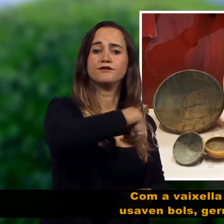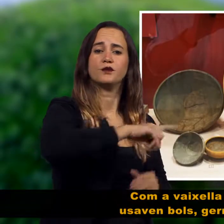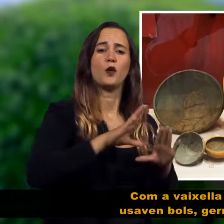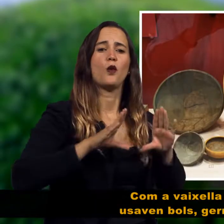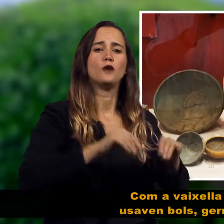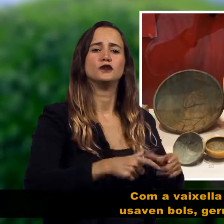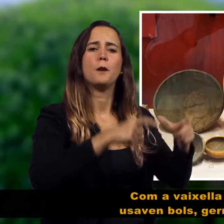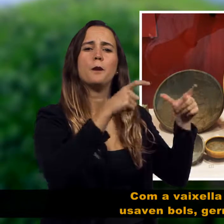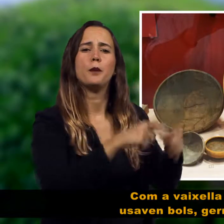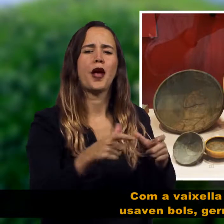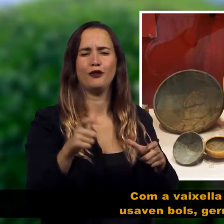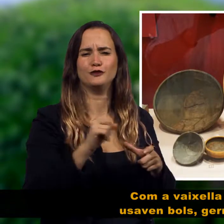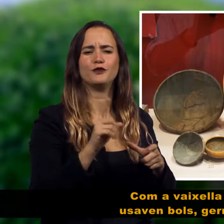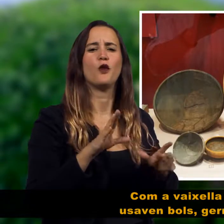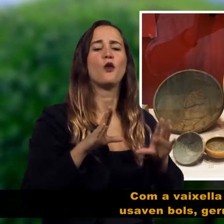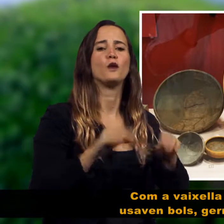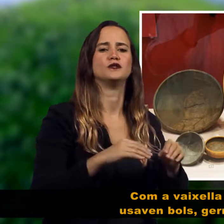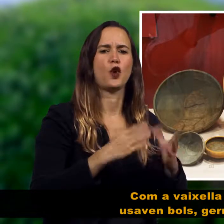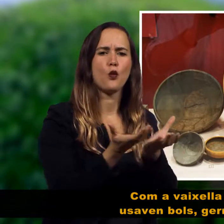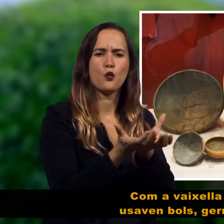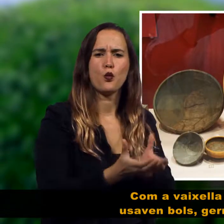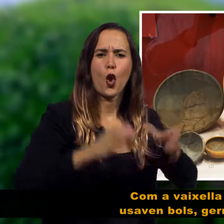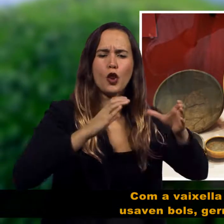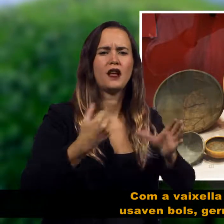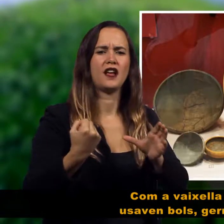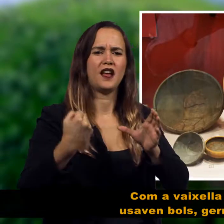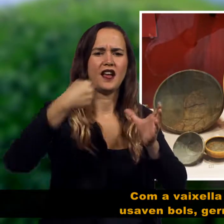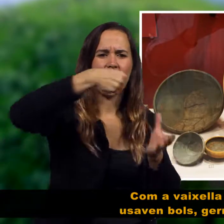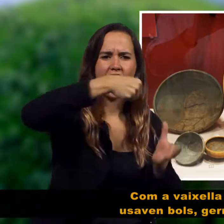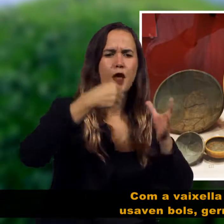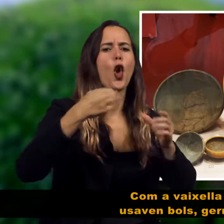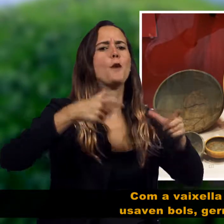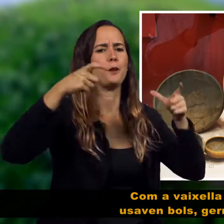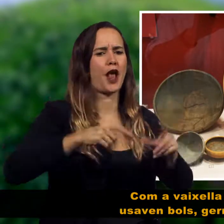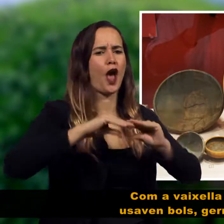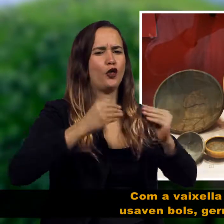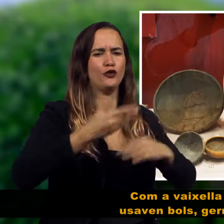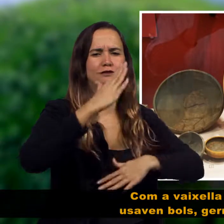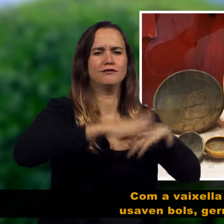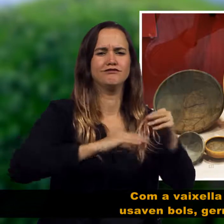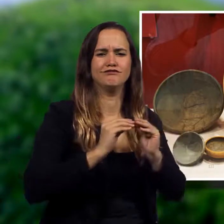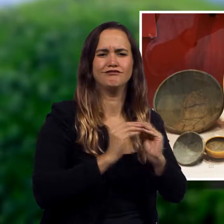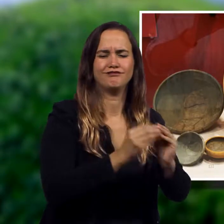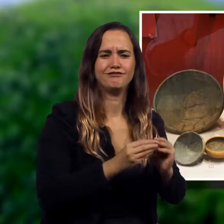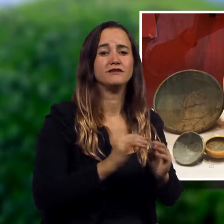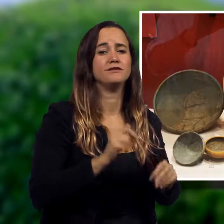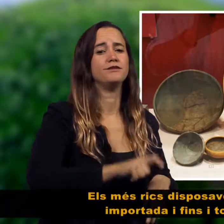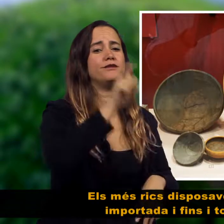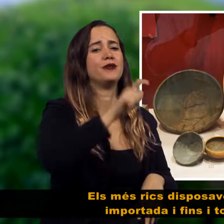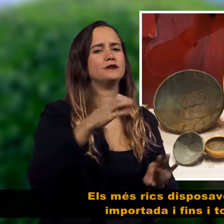Com a vaixella de taula usaven bols, gerres i plats. Els més rics disposaven de ceràmica importada i fins